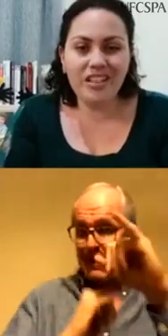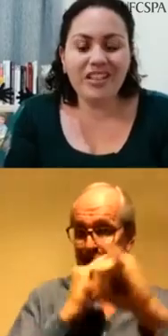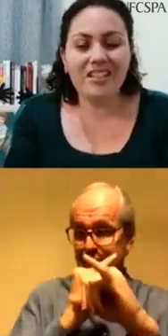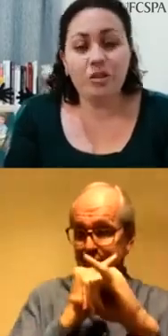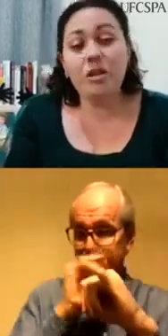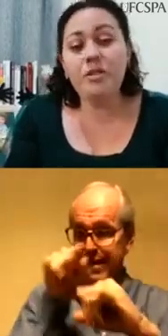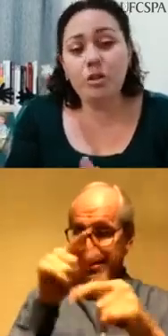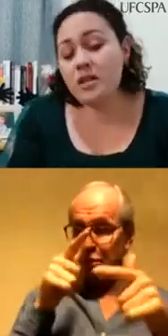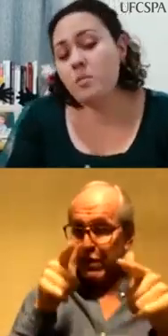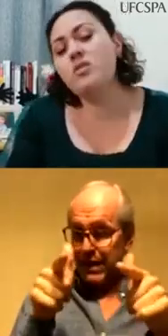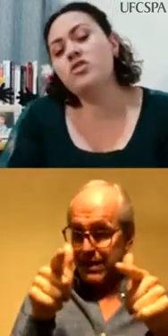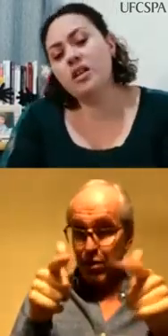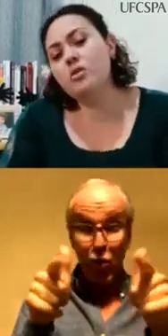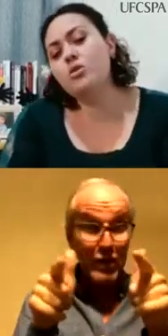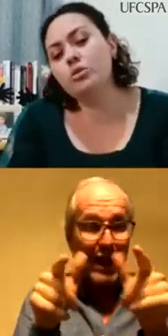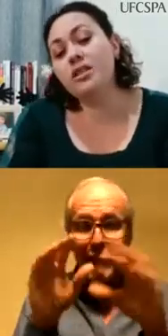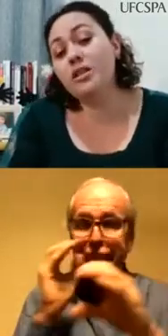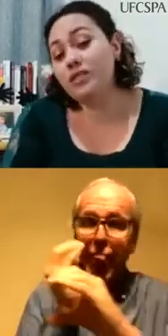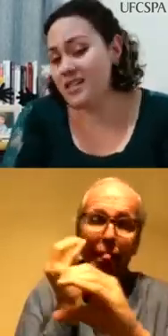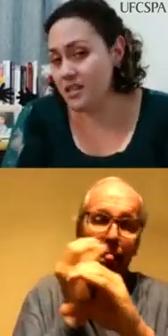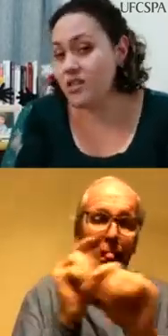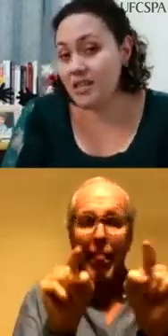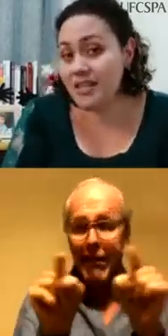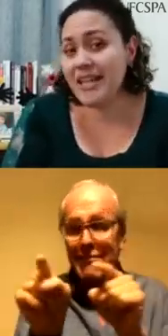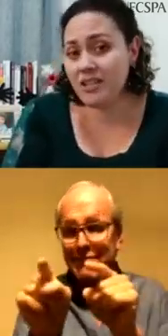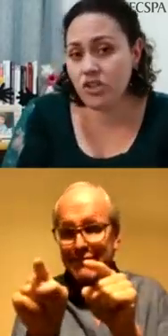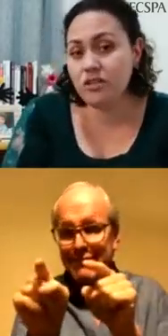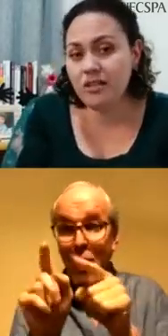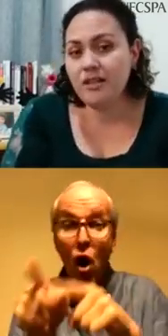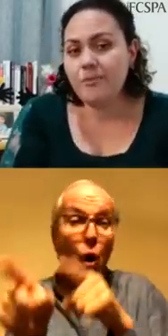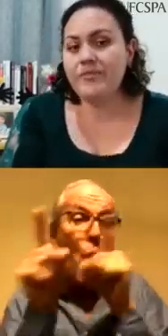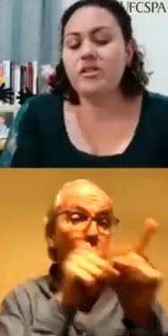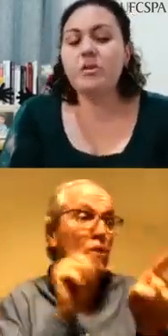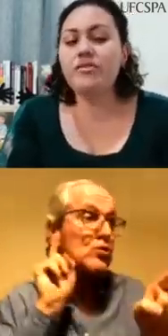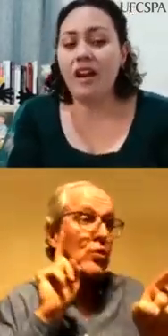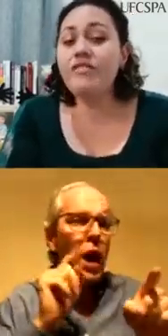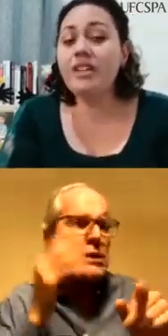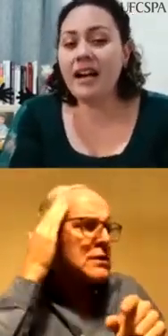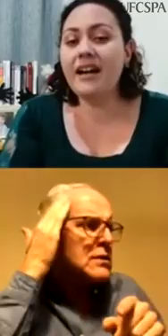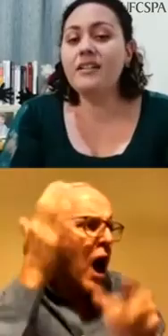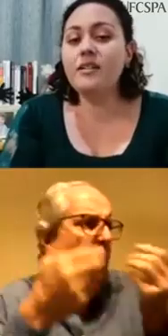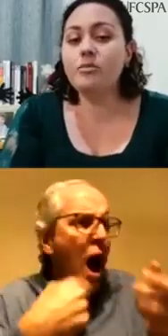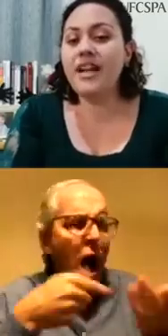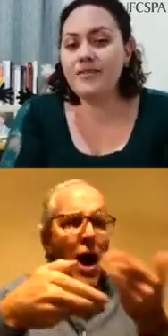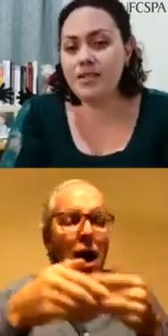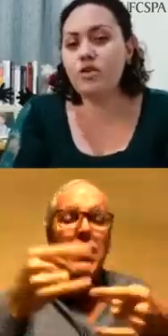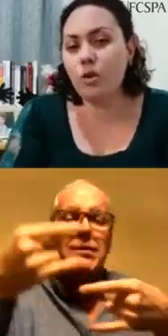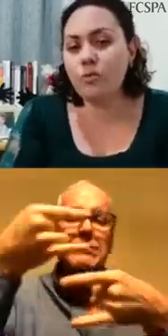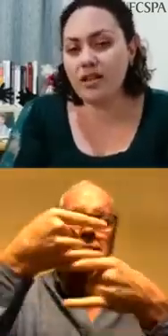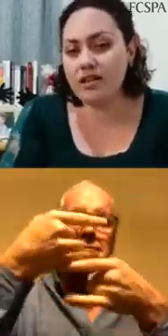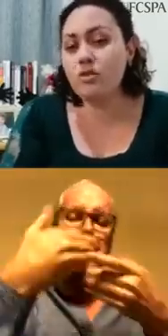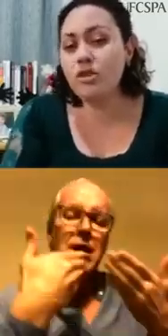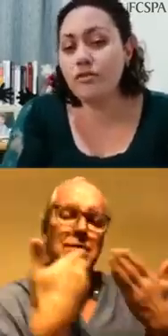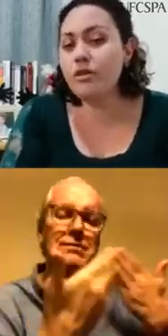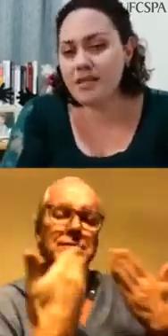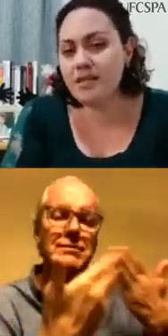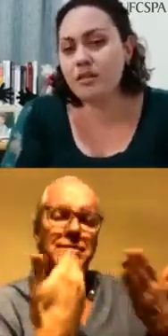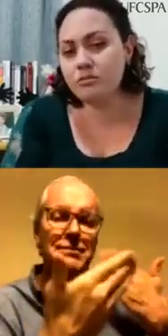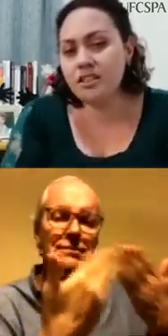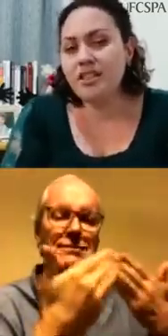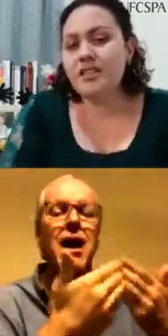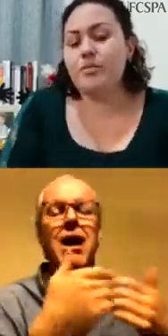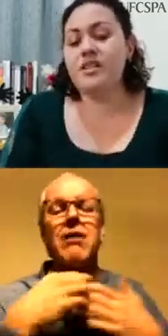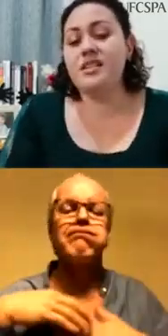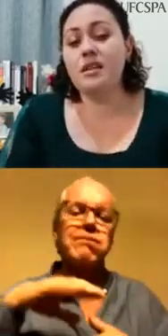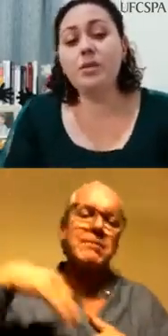informação. Então, lembrando principalmente daquele surdo que não tem acesso à internet. Então, ele vai ficar com déficit de comunicação de